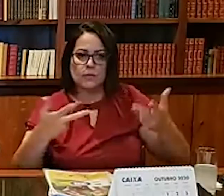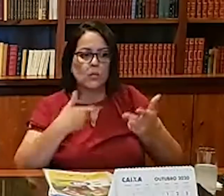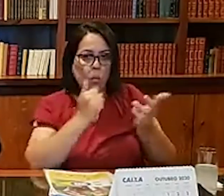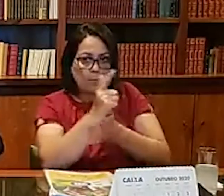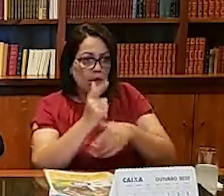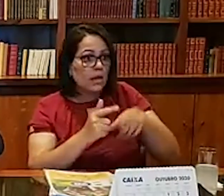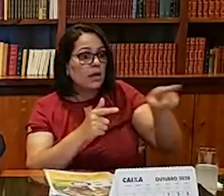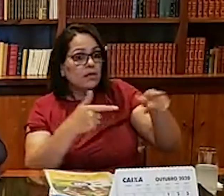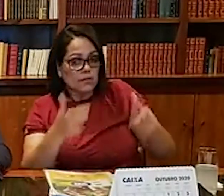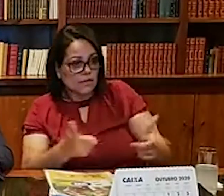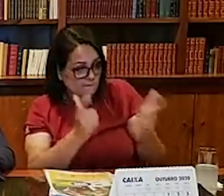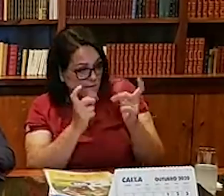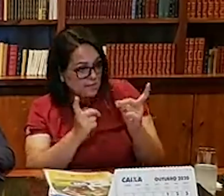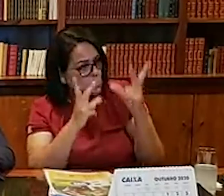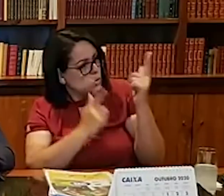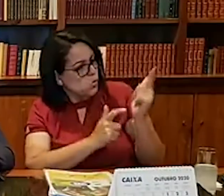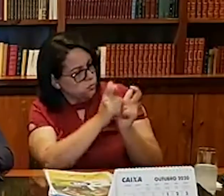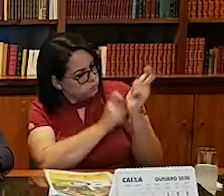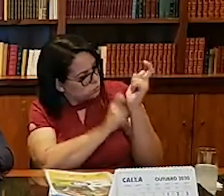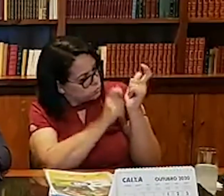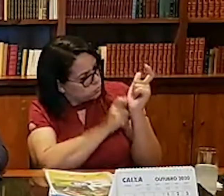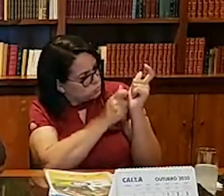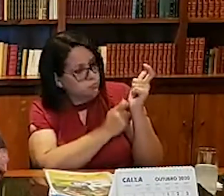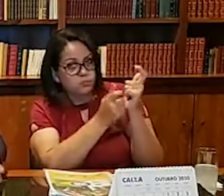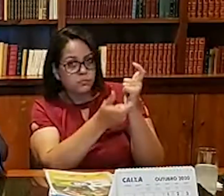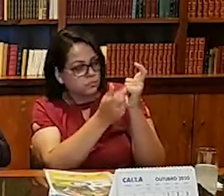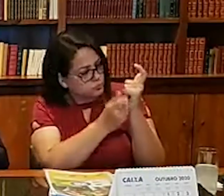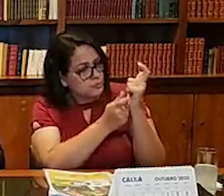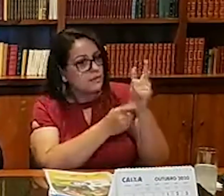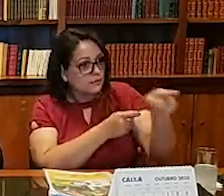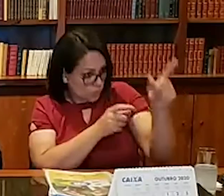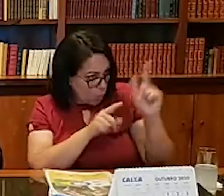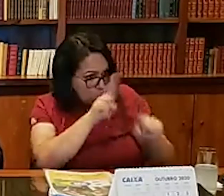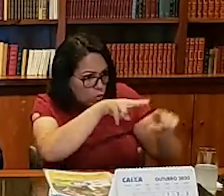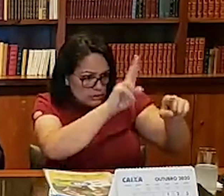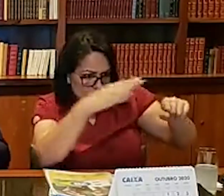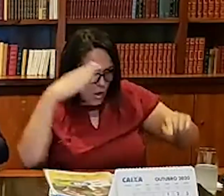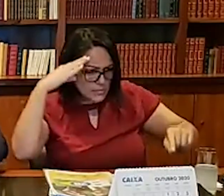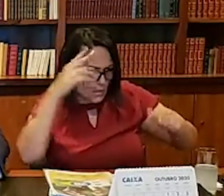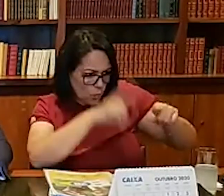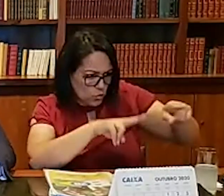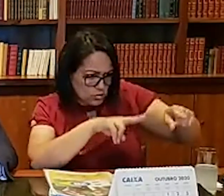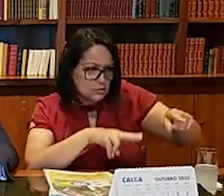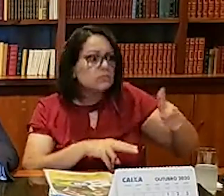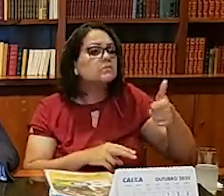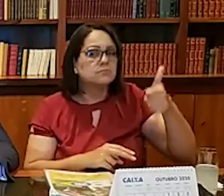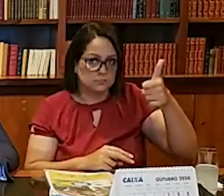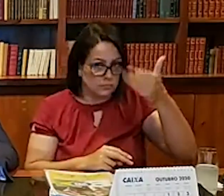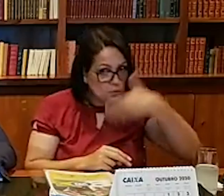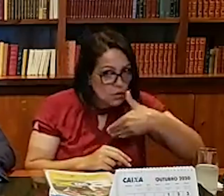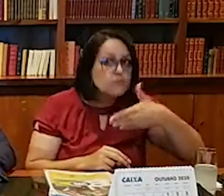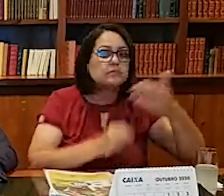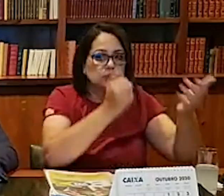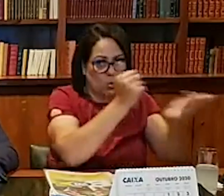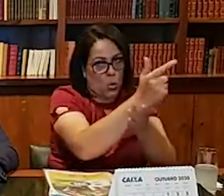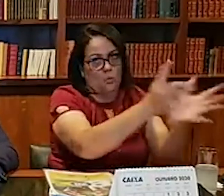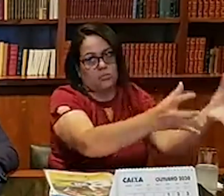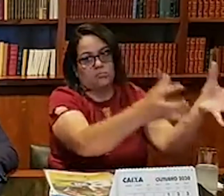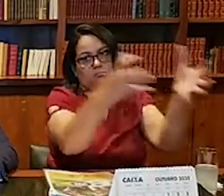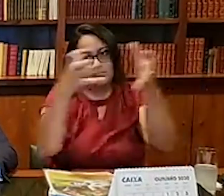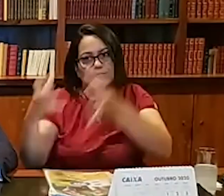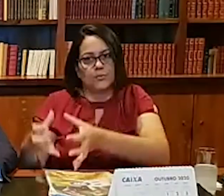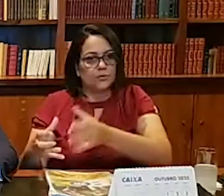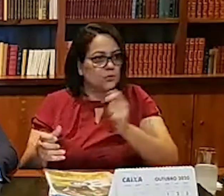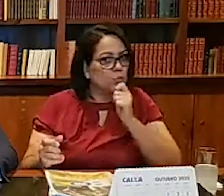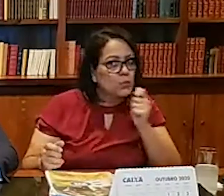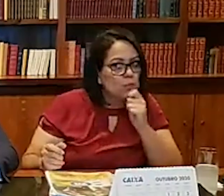fala assim que o seu exército usando esse armamento e olha só o que é bom vamos aqui também então vamos comprar isso aí então é é